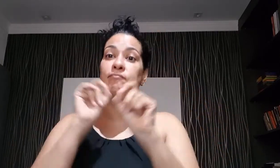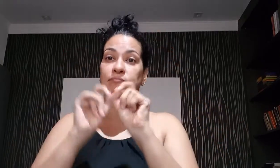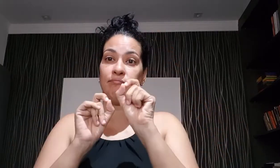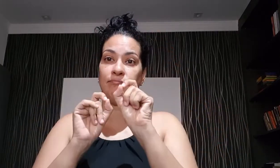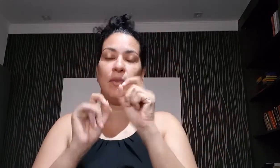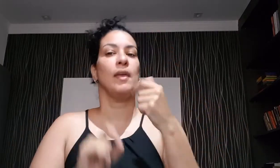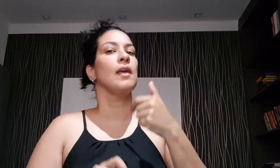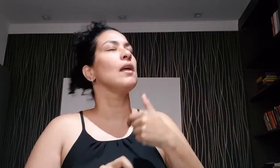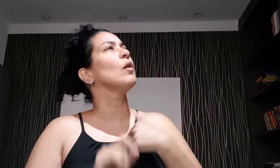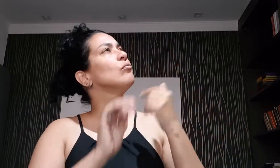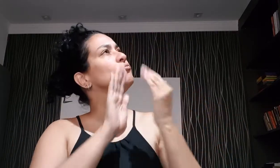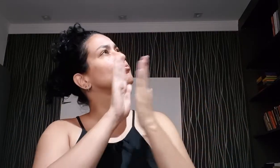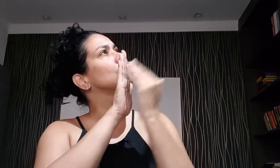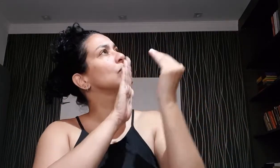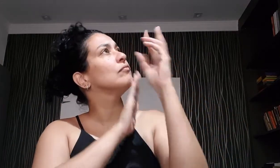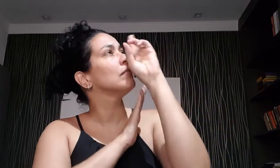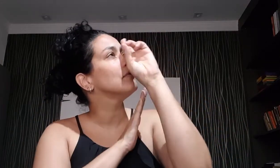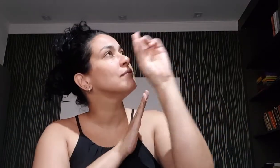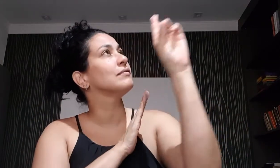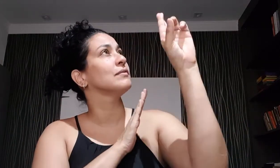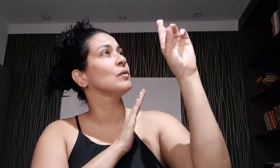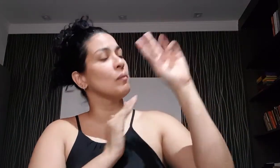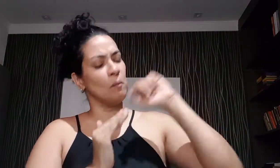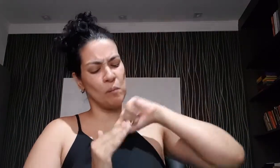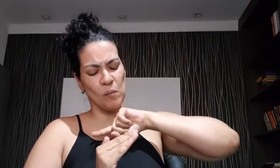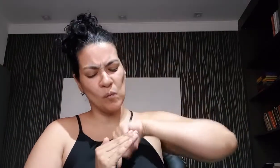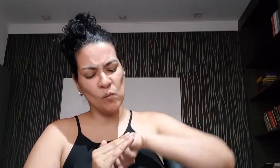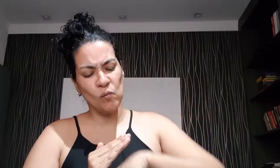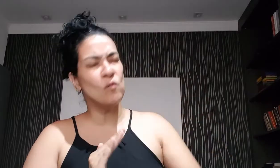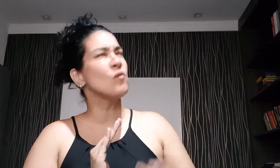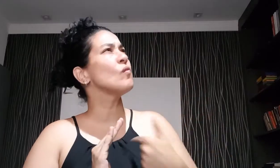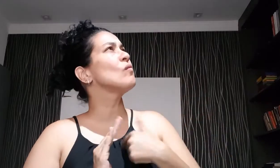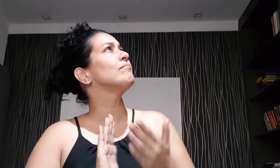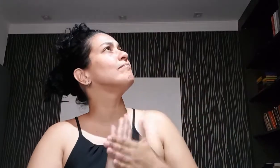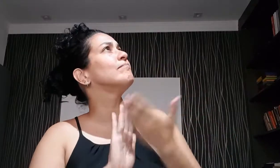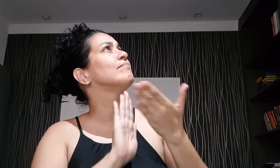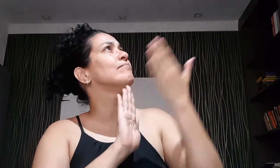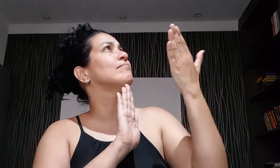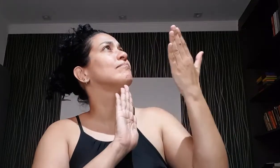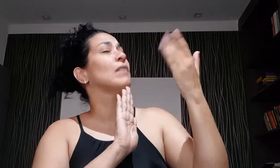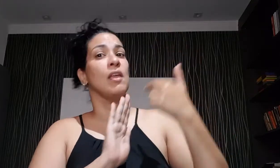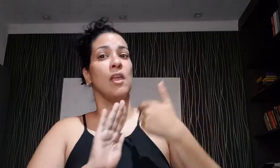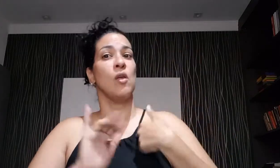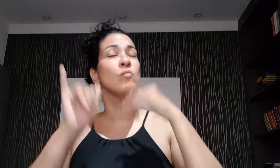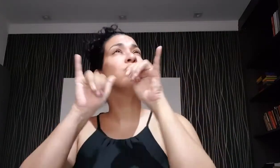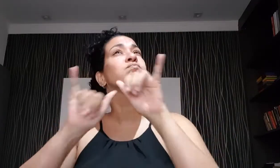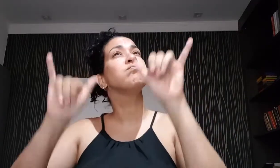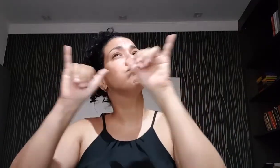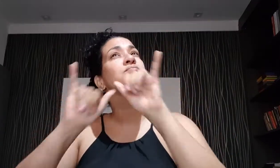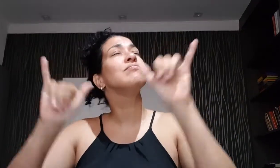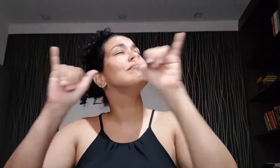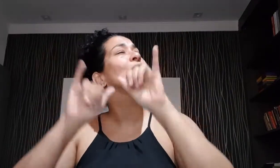o meu coração, anunciarei as maravilhas que fizestes. Por causa de ti me alegrarei e